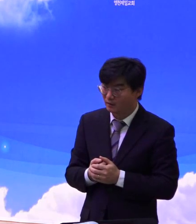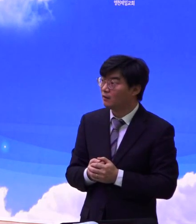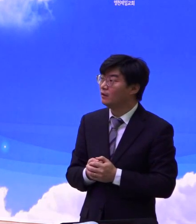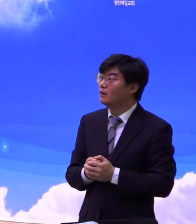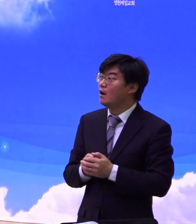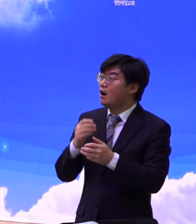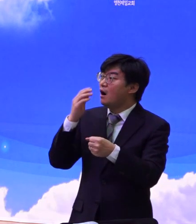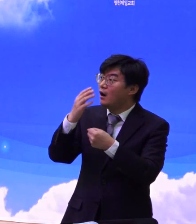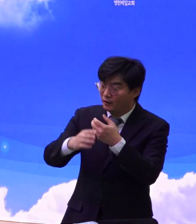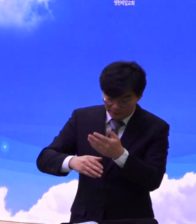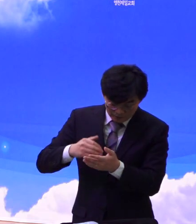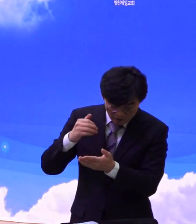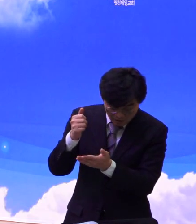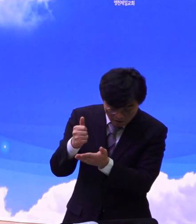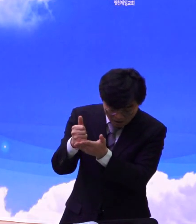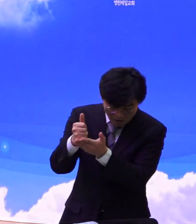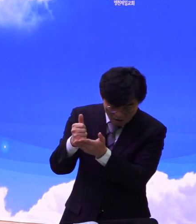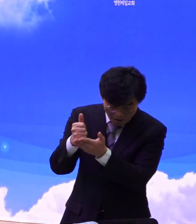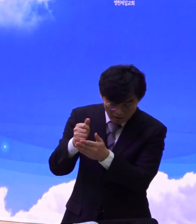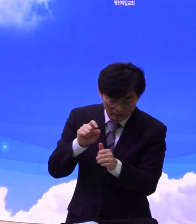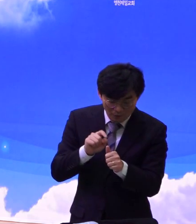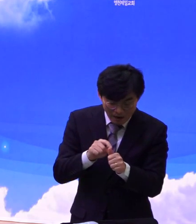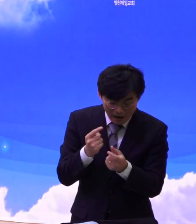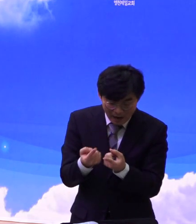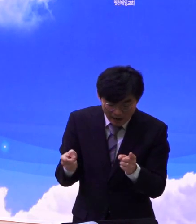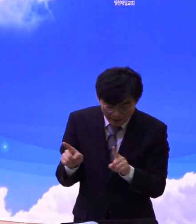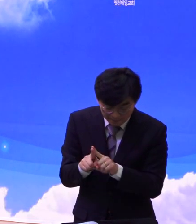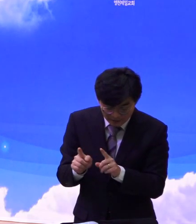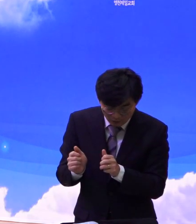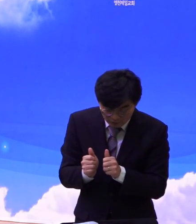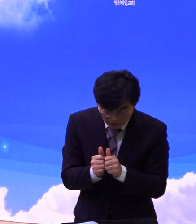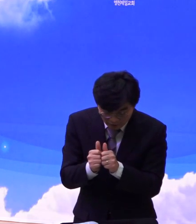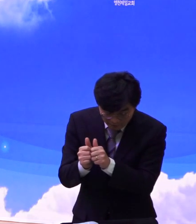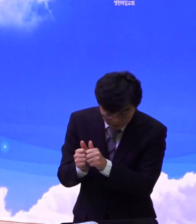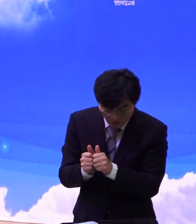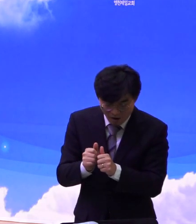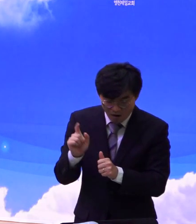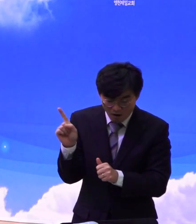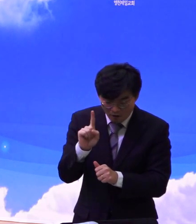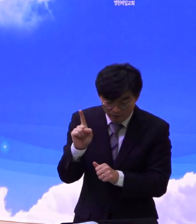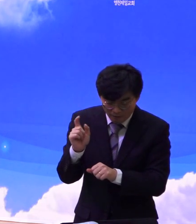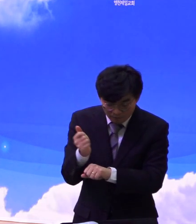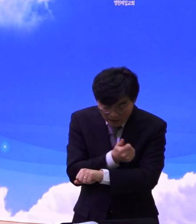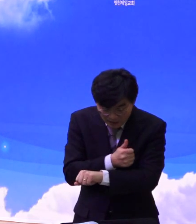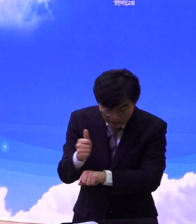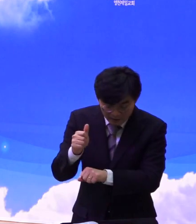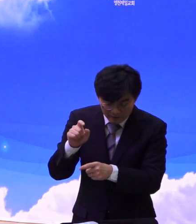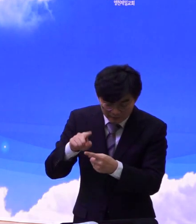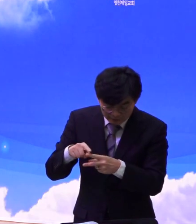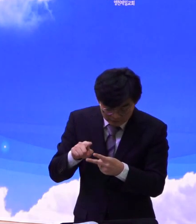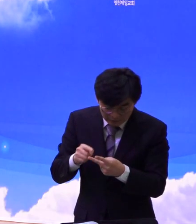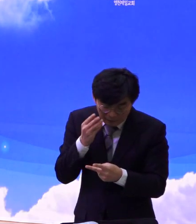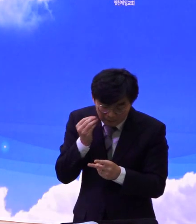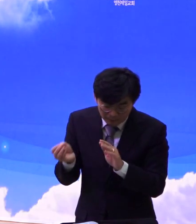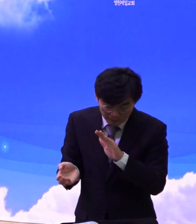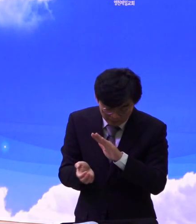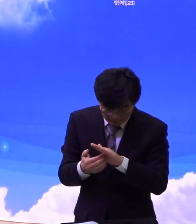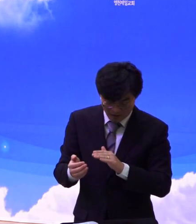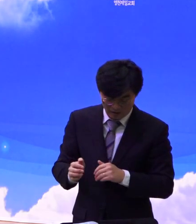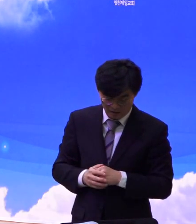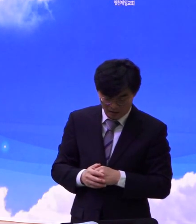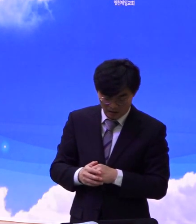시작. 여호와께서 그와 함께 하시매 그가 어디로 가든지 형통하였더라. 저가 아수르